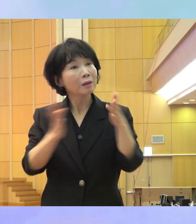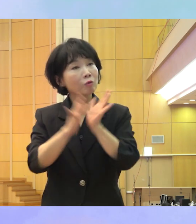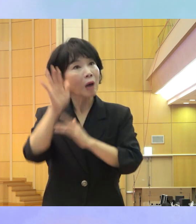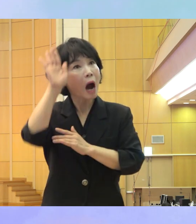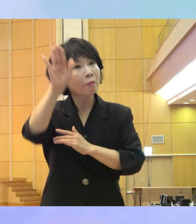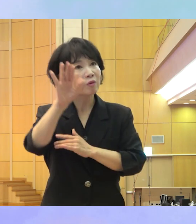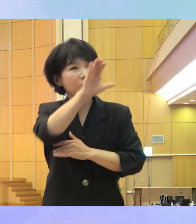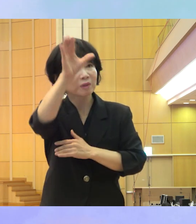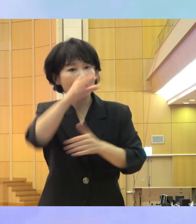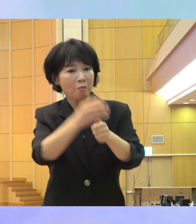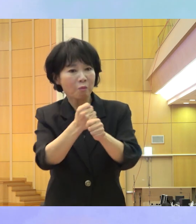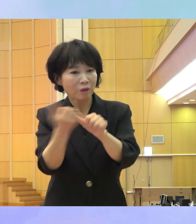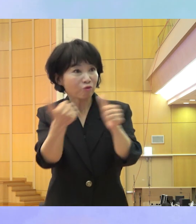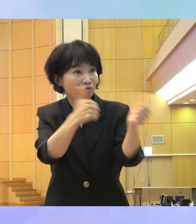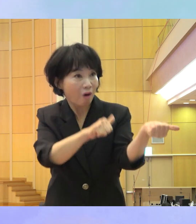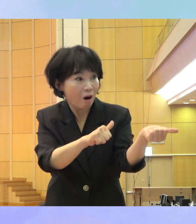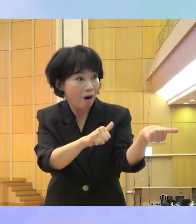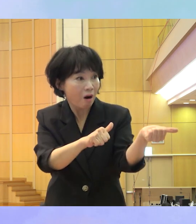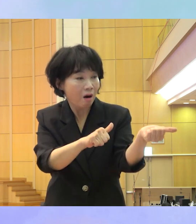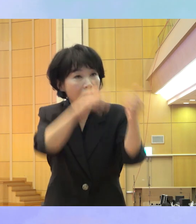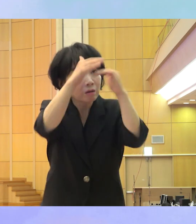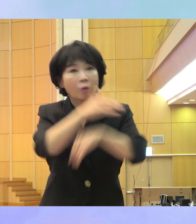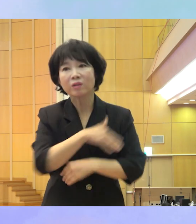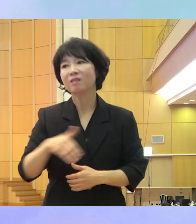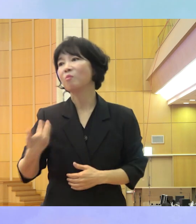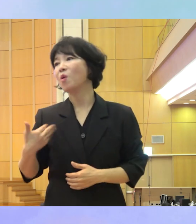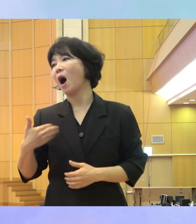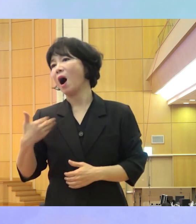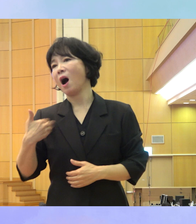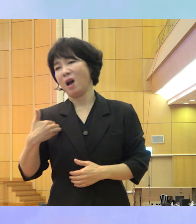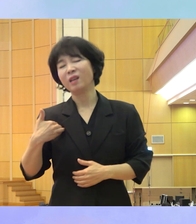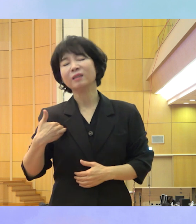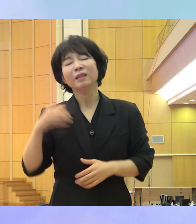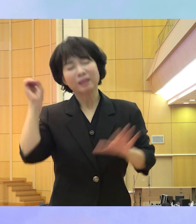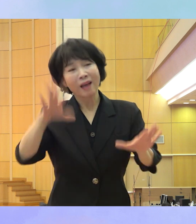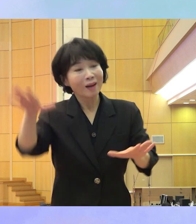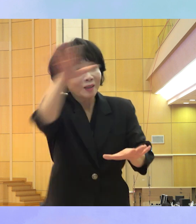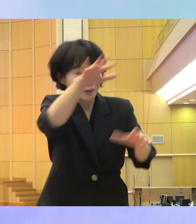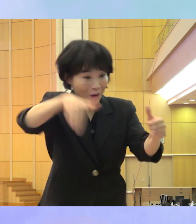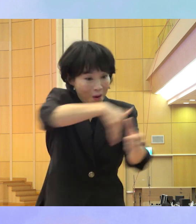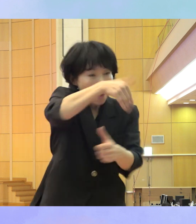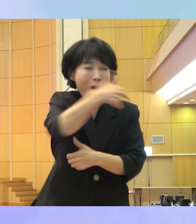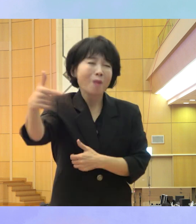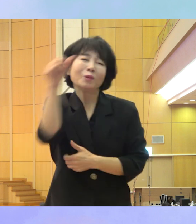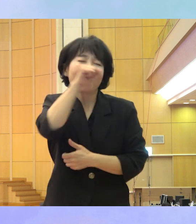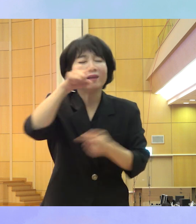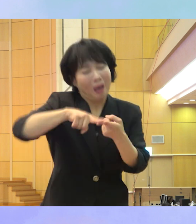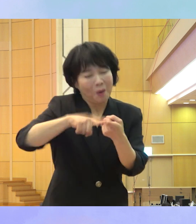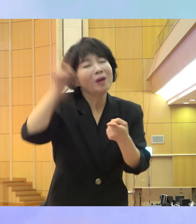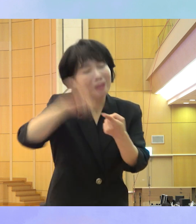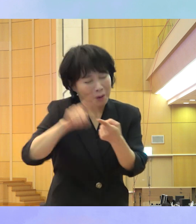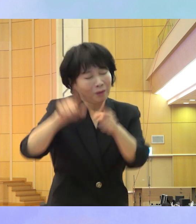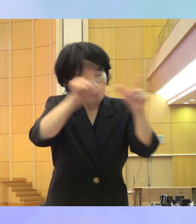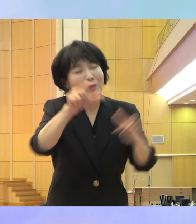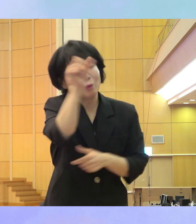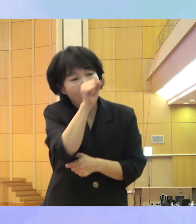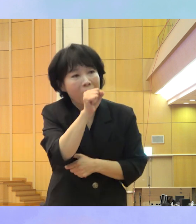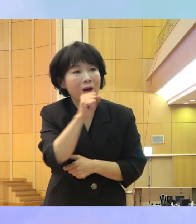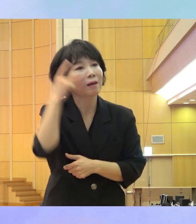되지. 육신적으로 이 땅에서 집 짓고 살자는 그런 말 하는 게 아니지. 오늘날 성도들이 그런 분들이